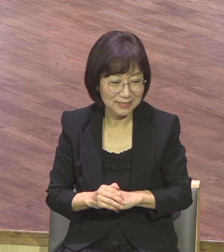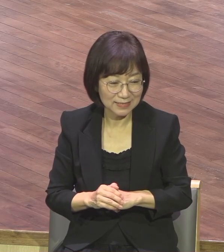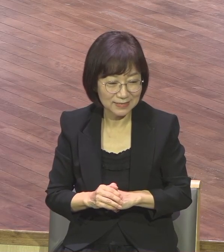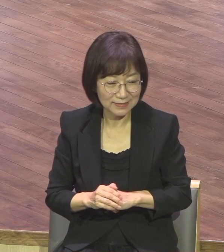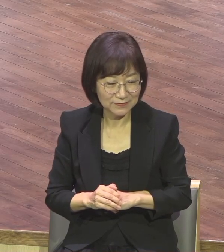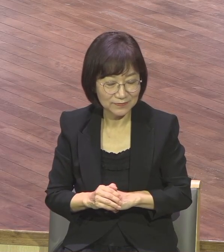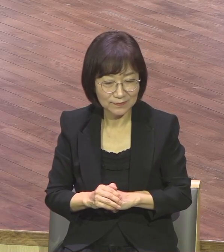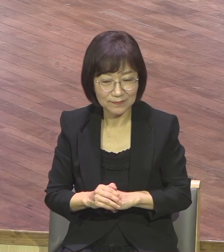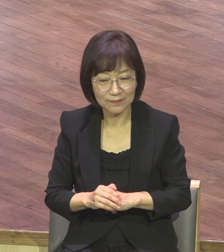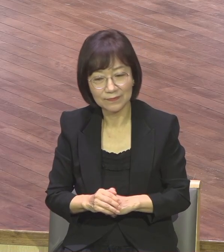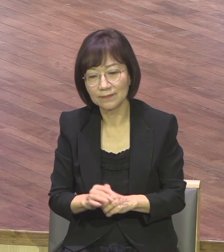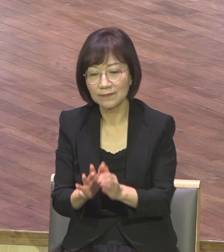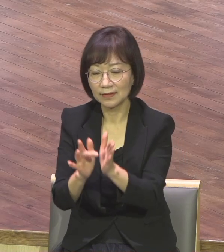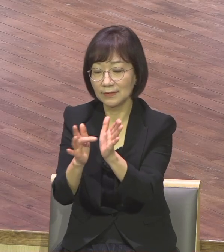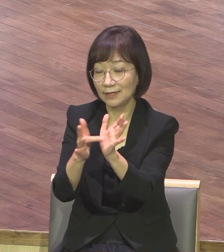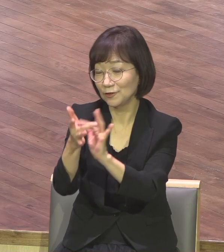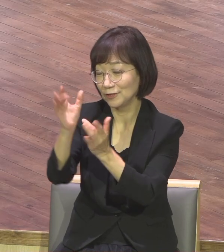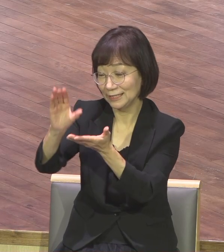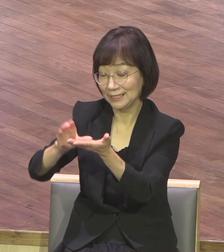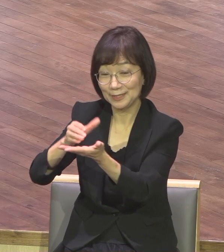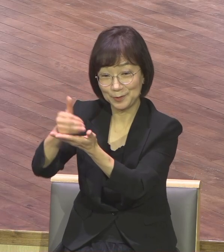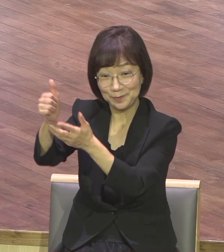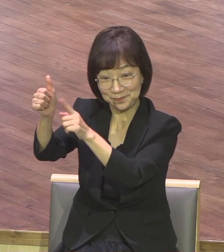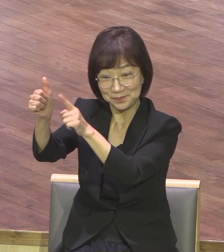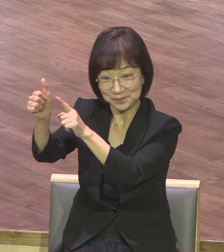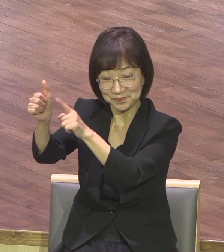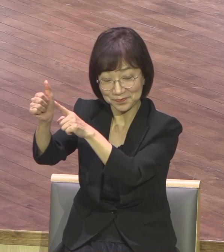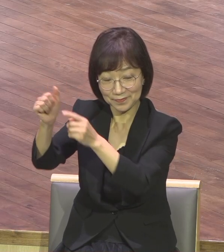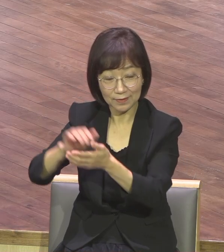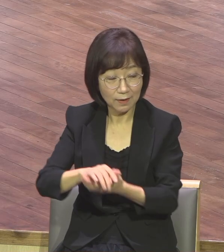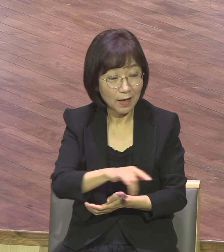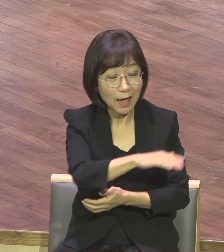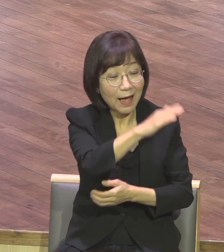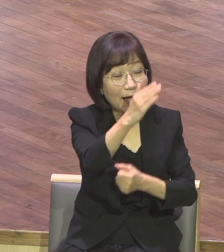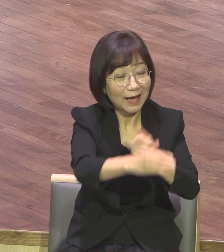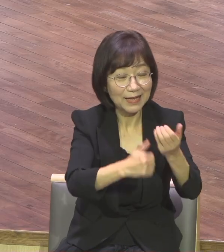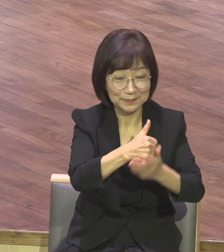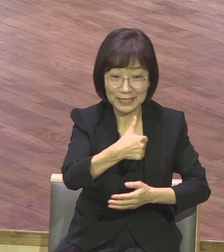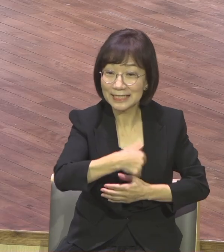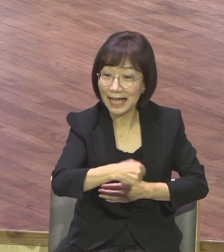예수 그리스도께서 구원받은 하나님의 자녀에게